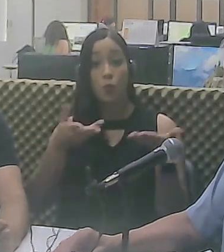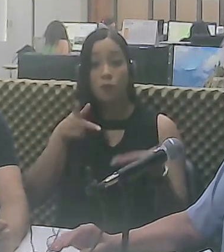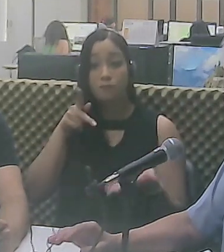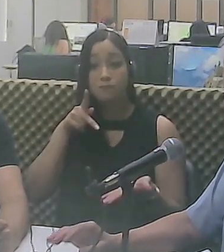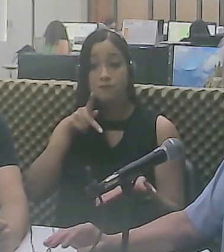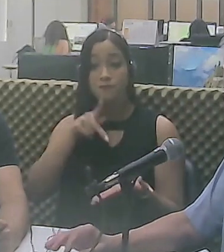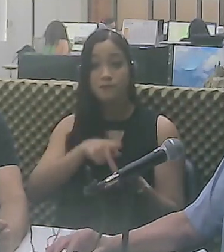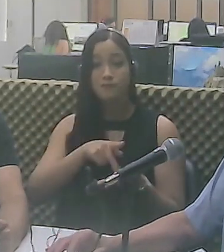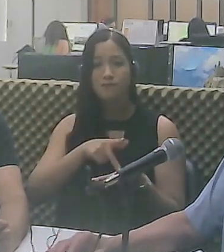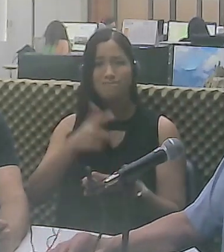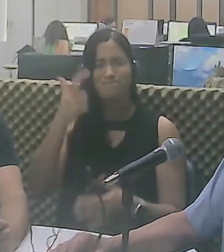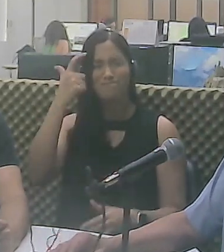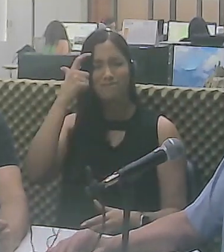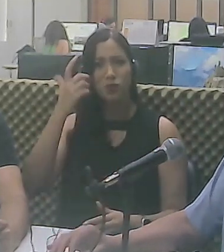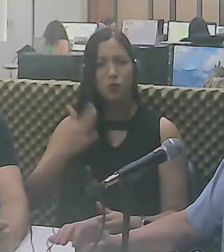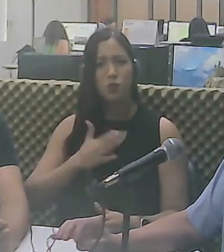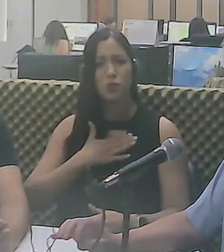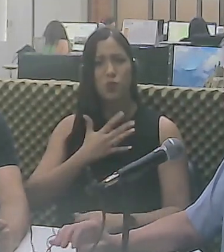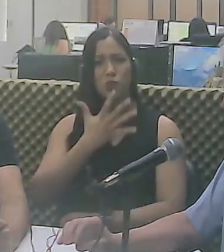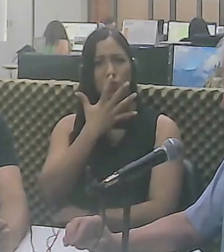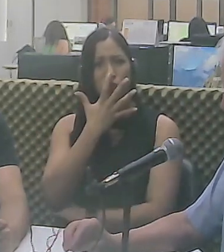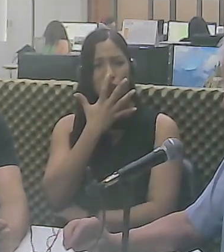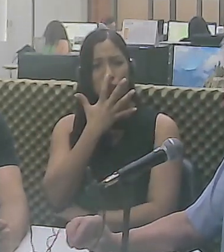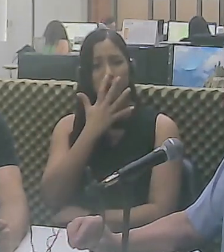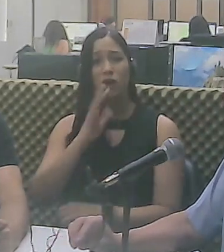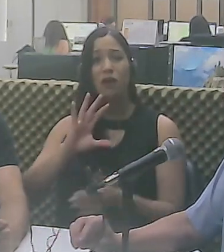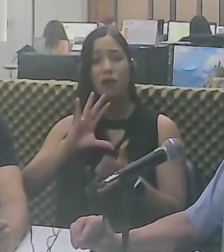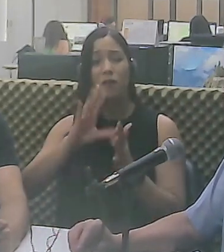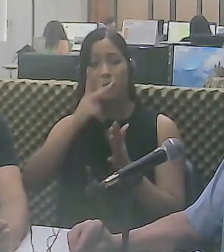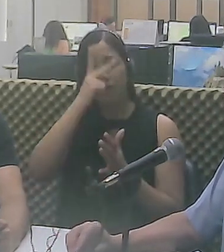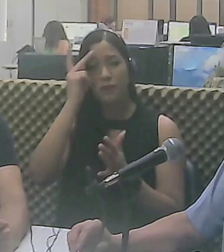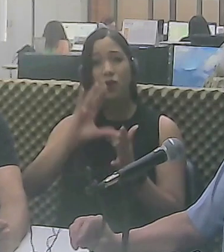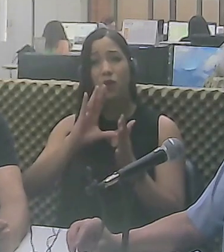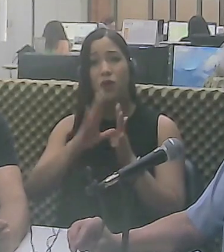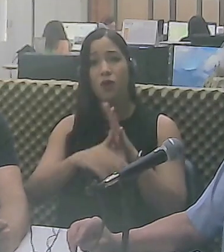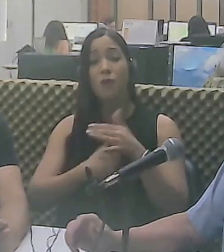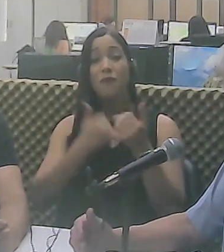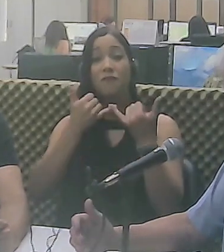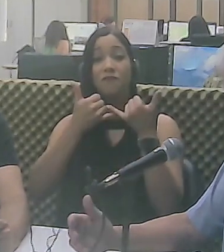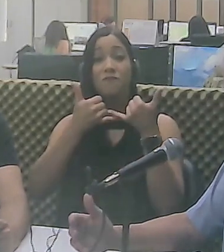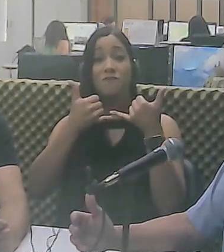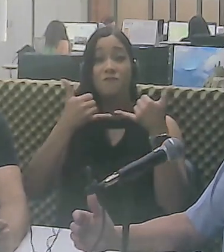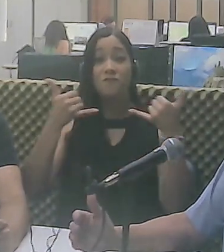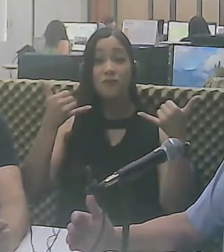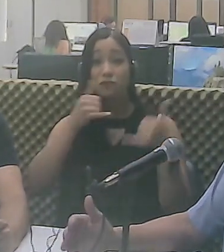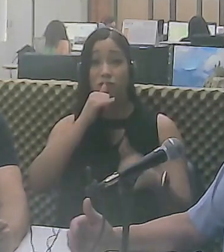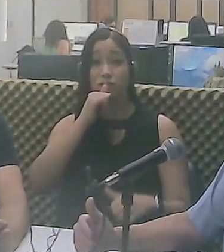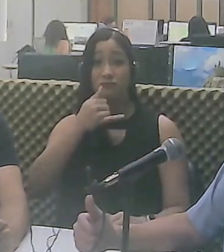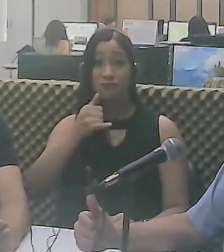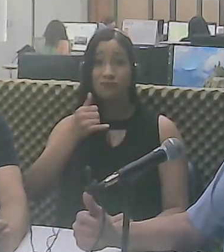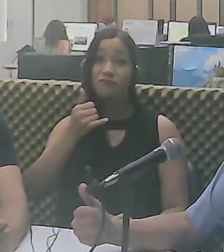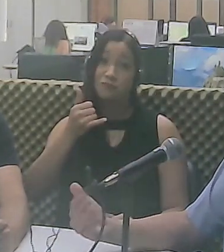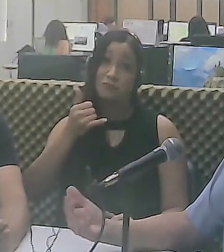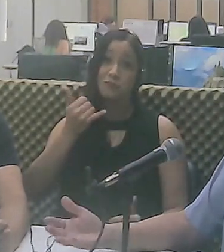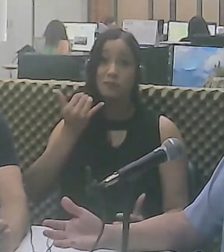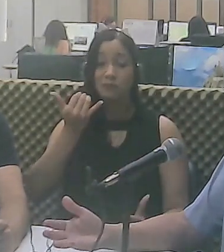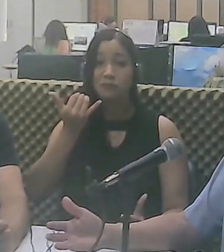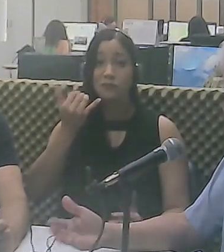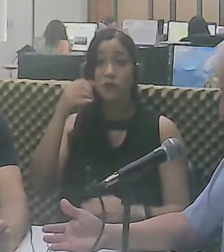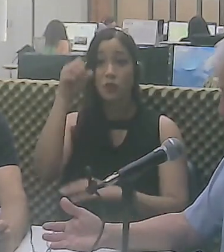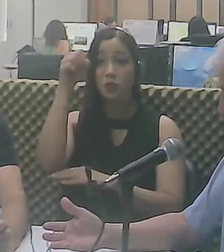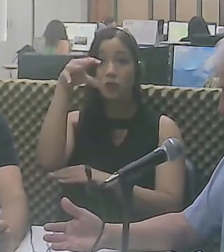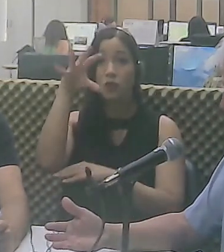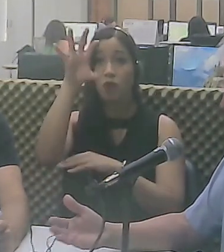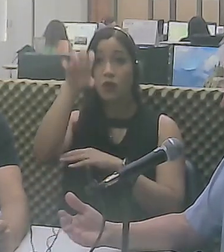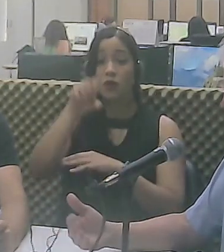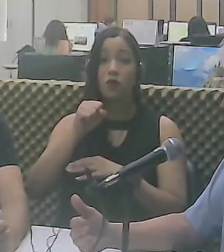o que assusta a prefeitura é realmente os Furtos que tem acontecido dos fios que se torna roubo que se